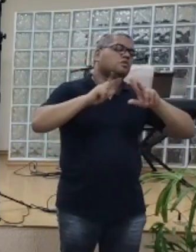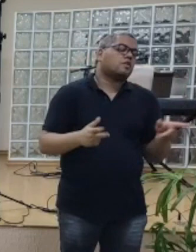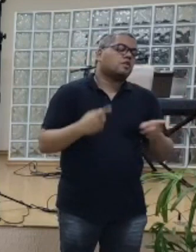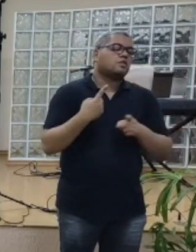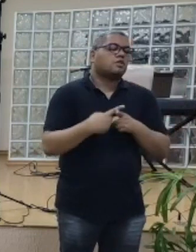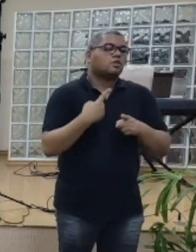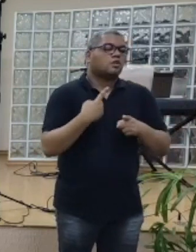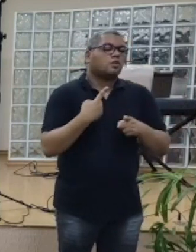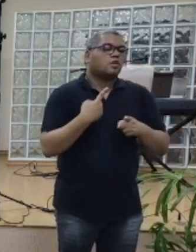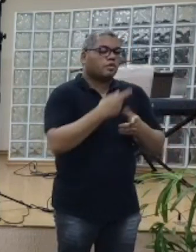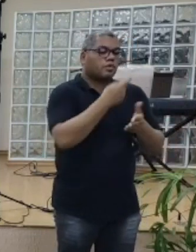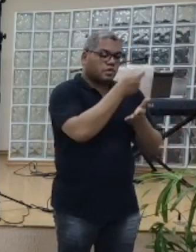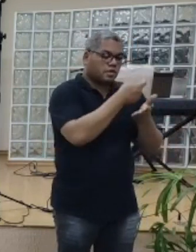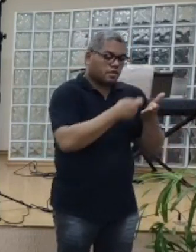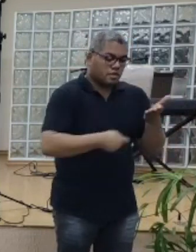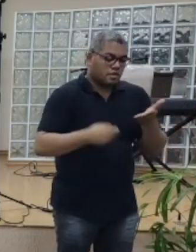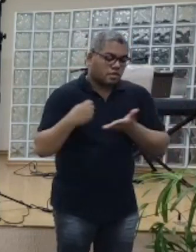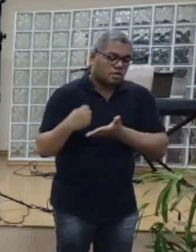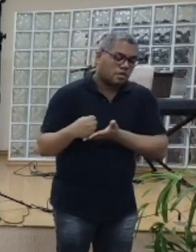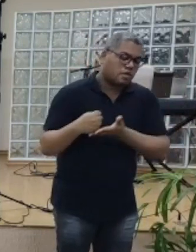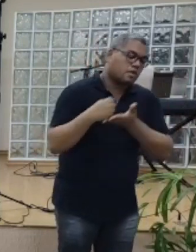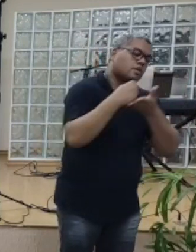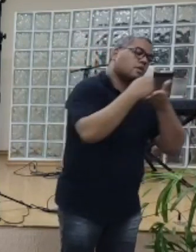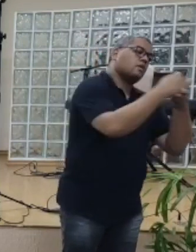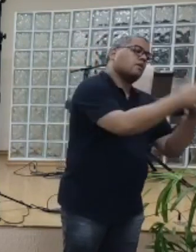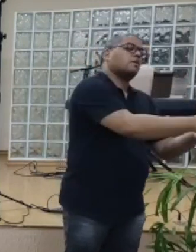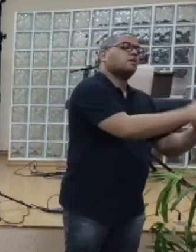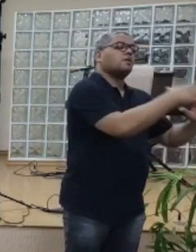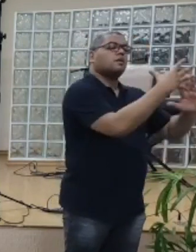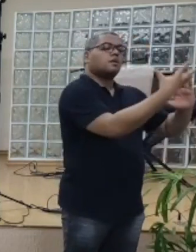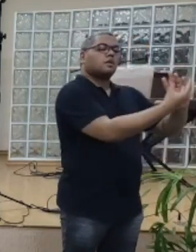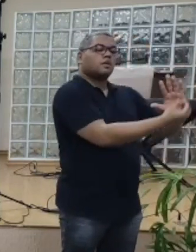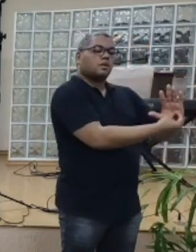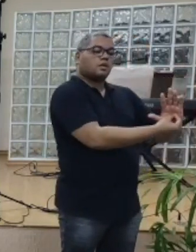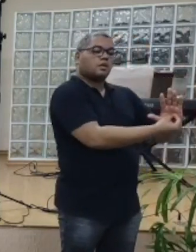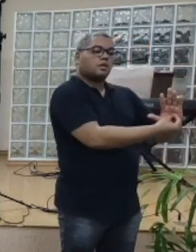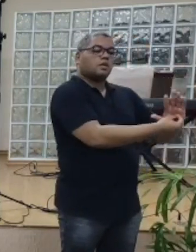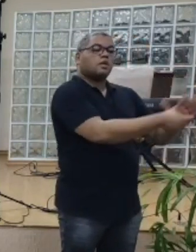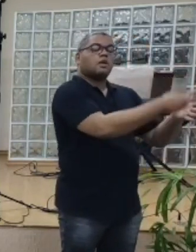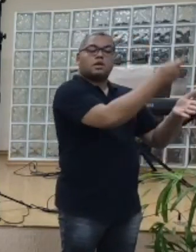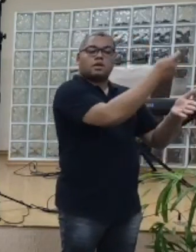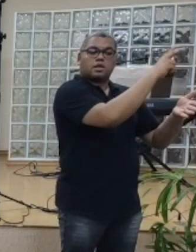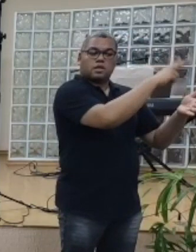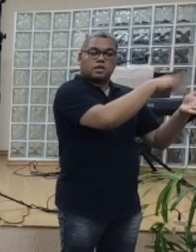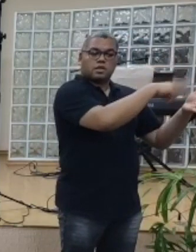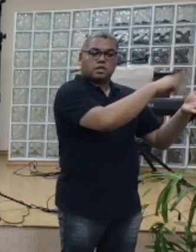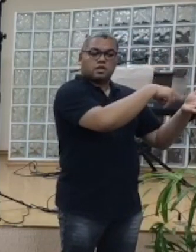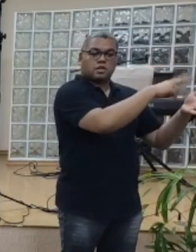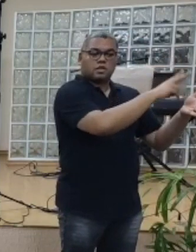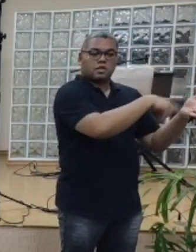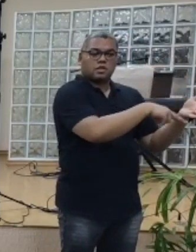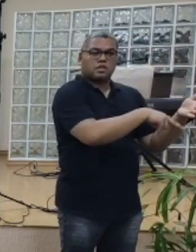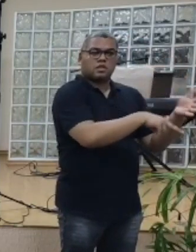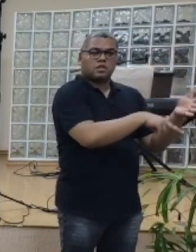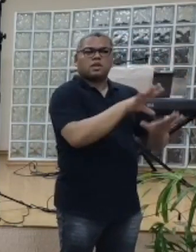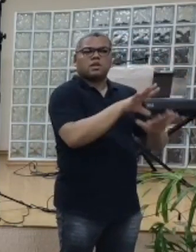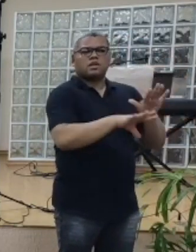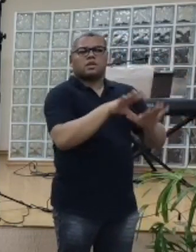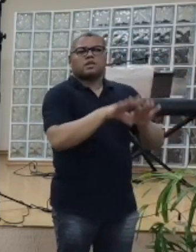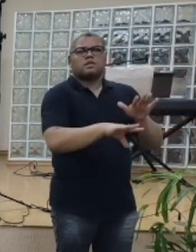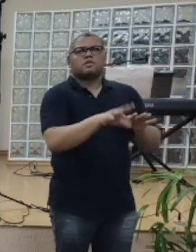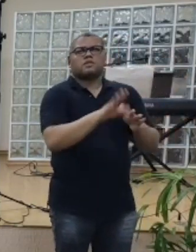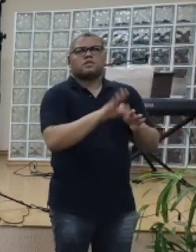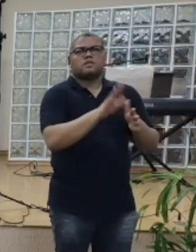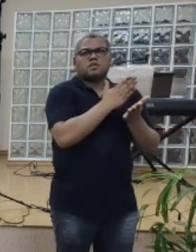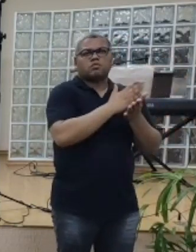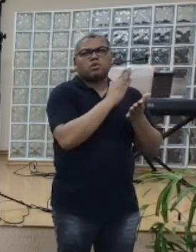carta era trazida à igreja e era lida inteira. Então, eu sei que a gente acaba, às vezes, pegando algumas